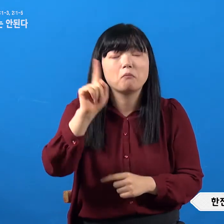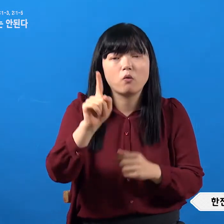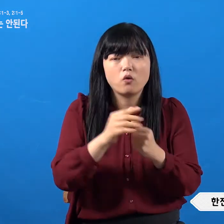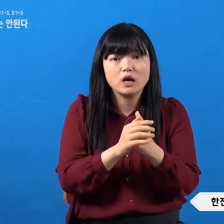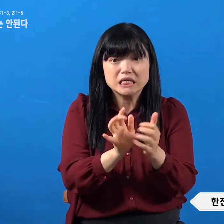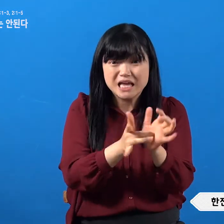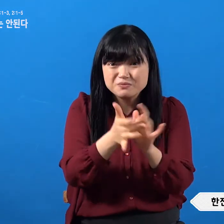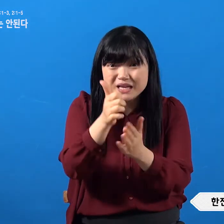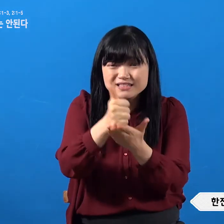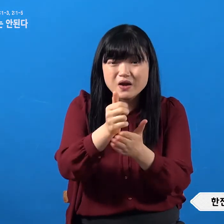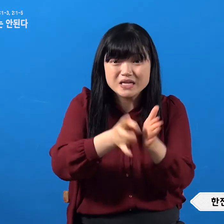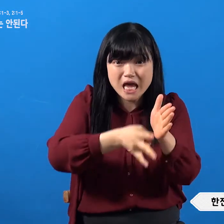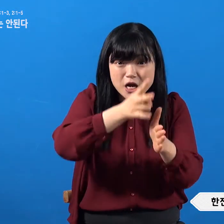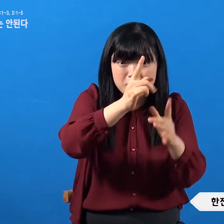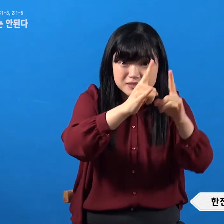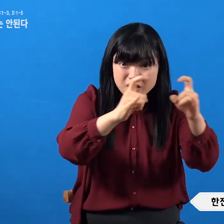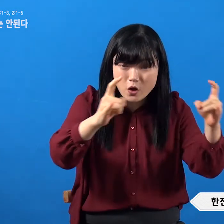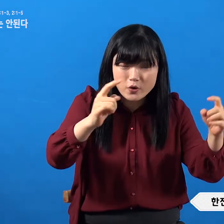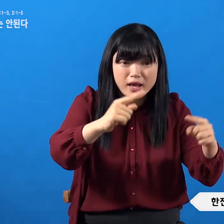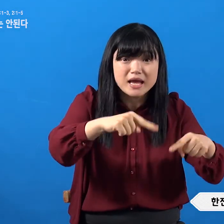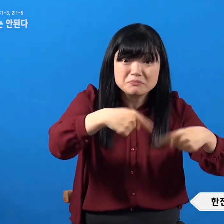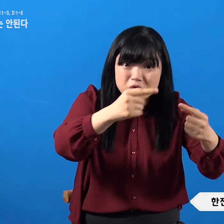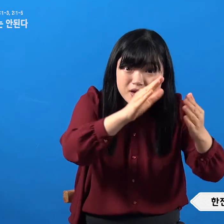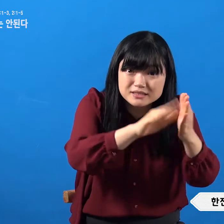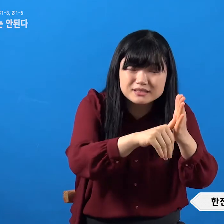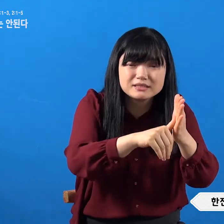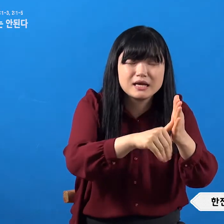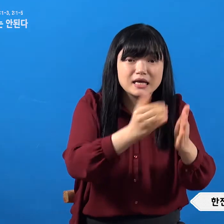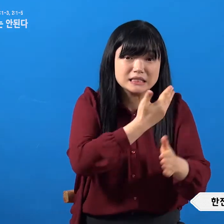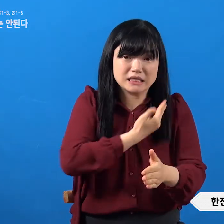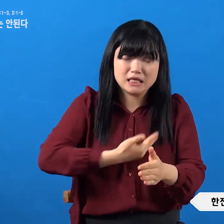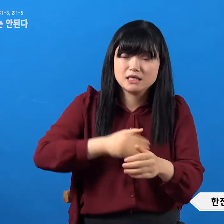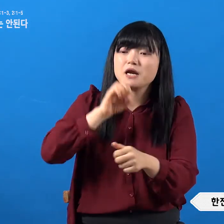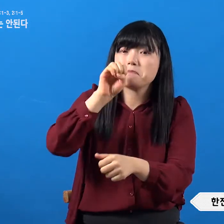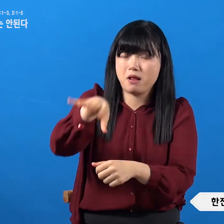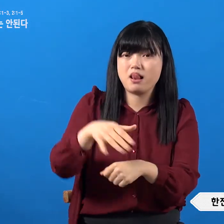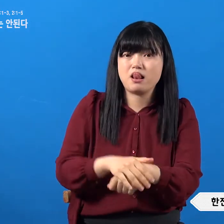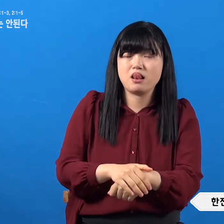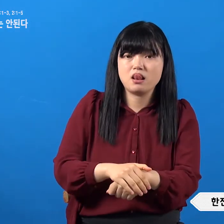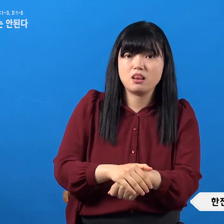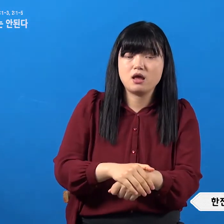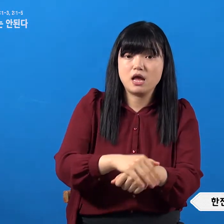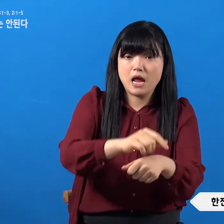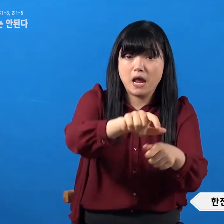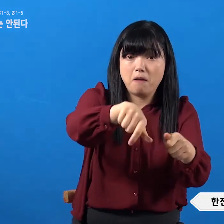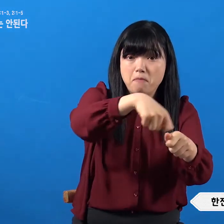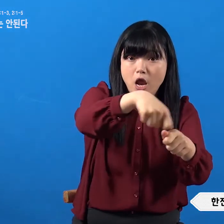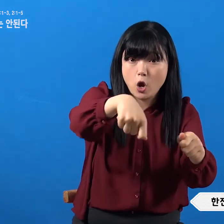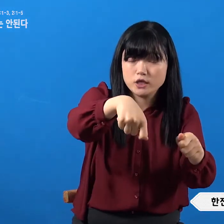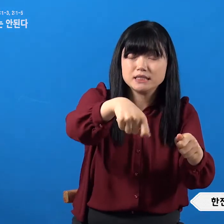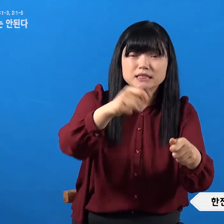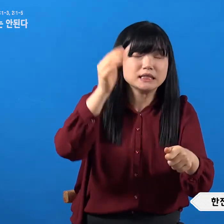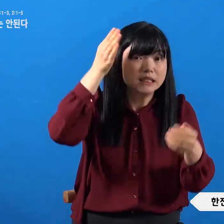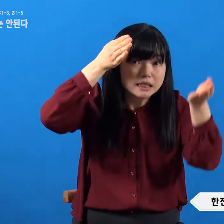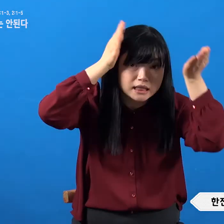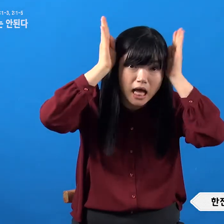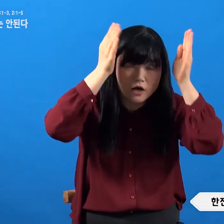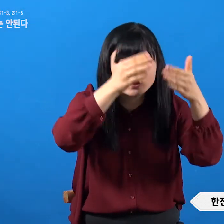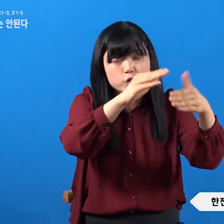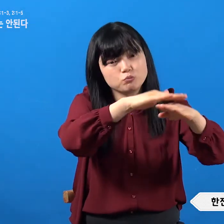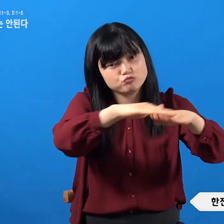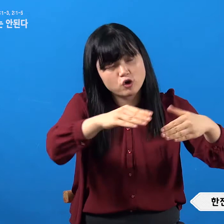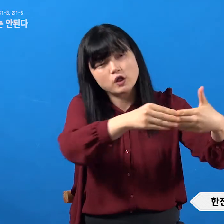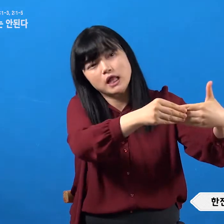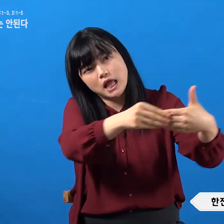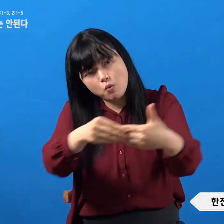떠올랐습니다. 예수님께서 예루살렘 성에 입성하실 때에 제자들에게 매여있는 나귀를 끌고 오느라 하신